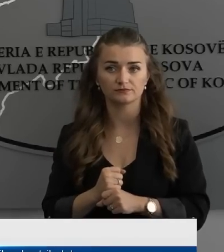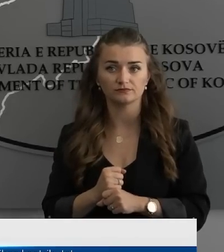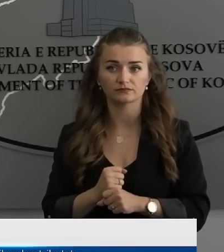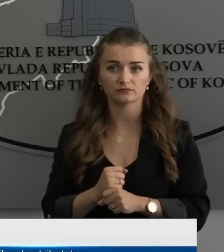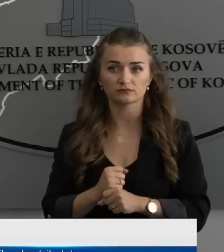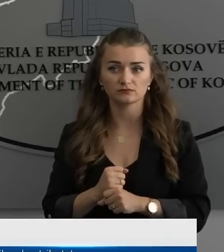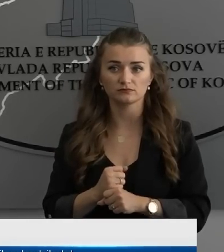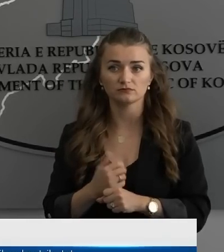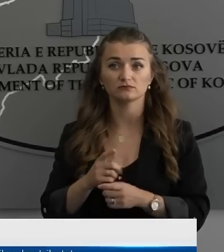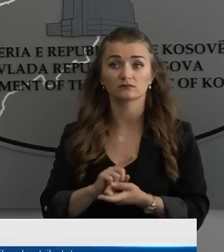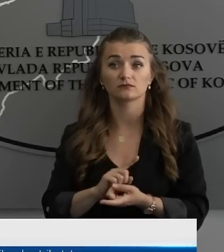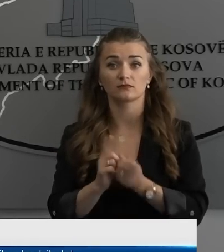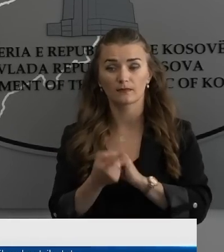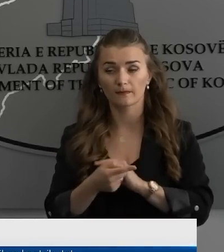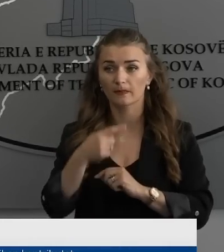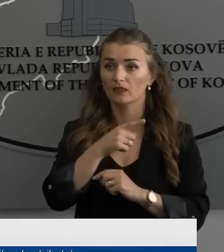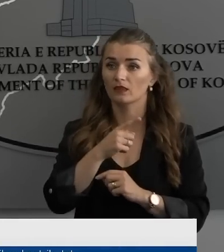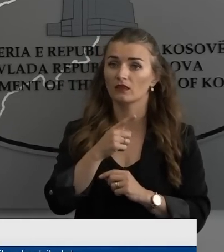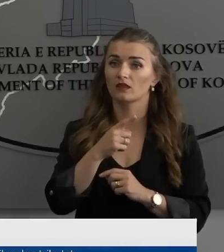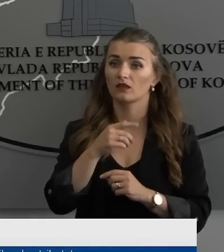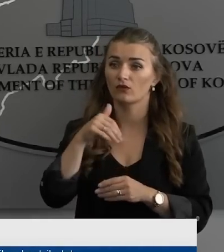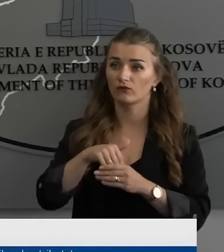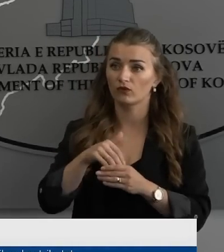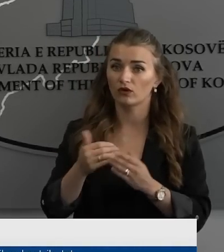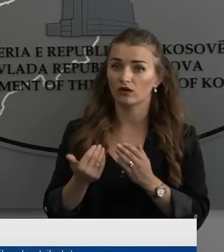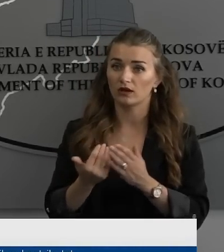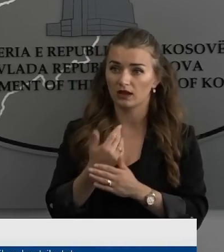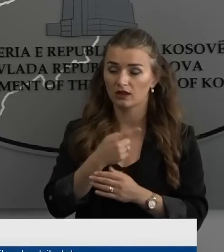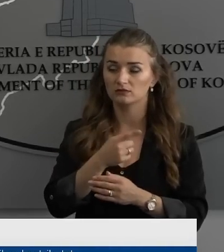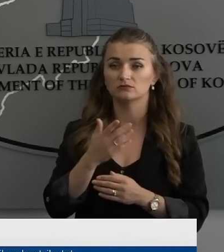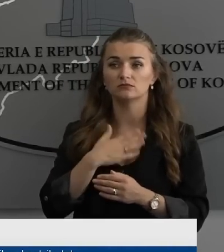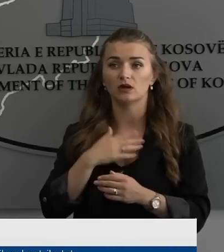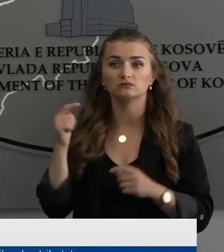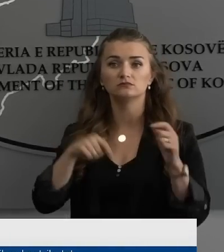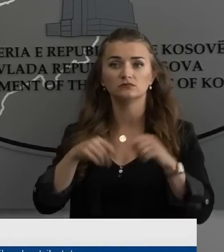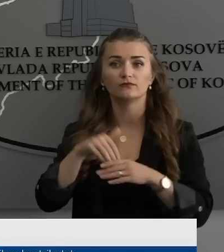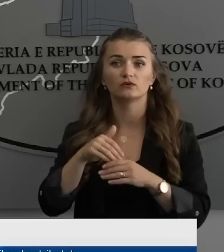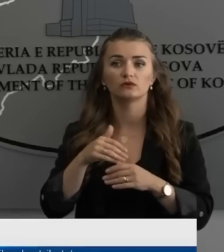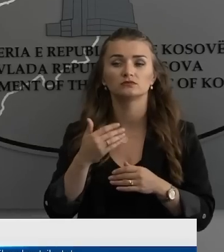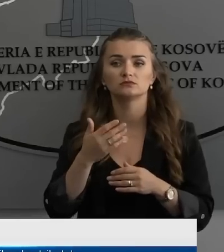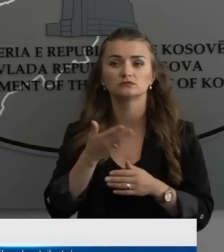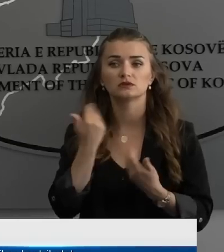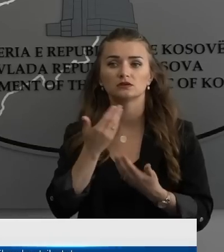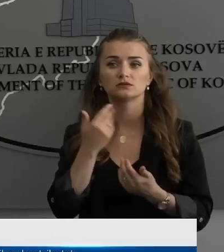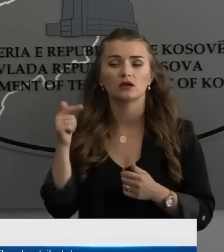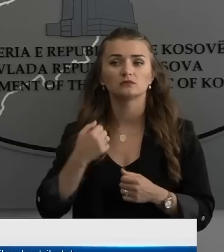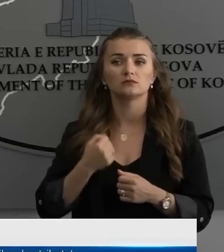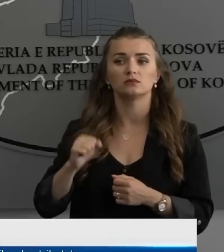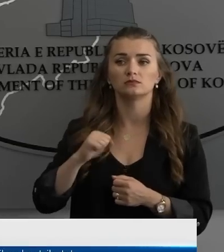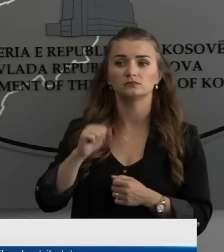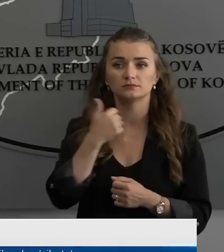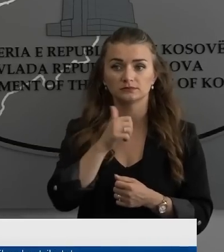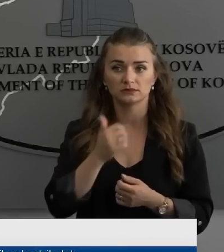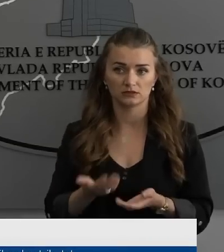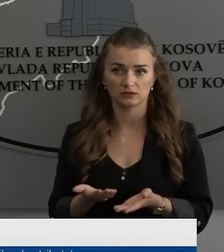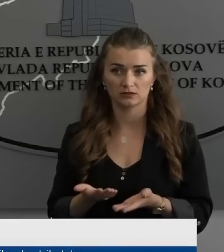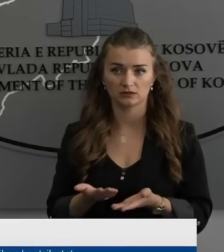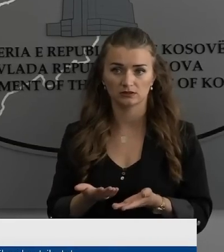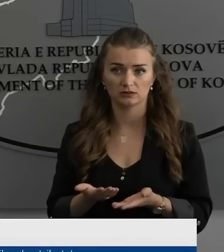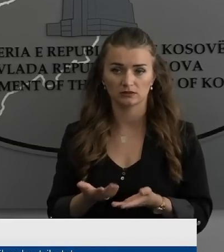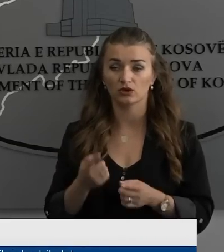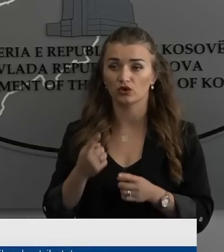pjesë në zgjedhje, i bojkotuan ato dhe thirrën për bojkot, dhe në fund edhe kandidati i cili